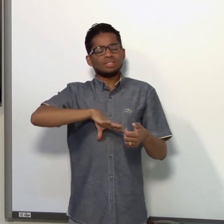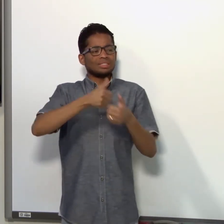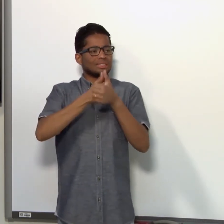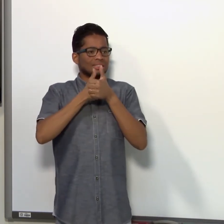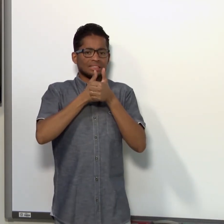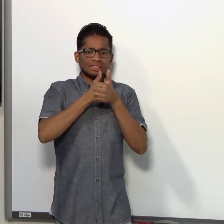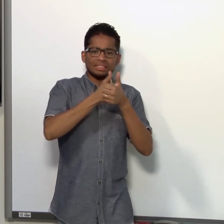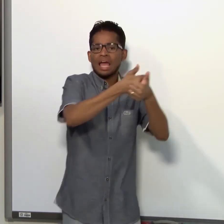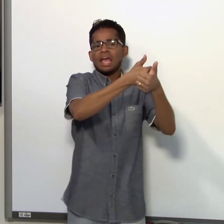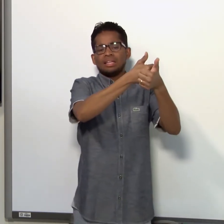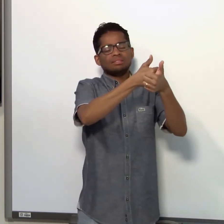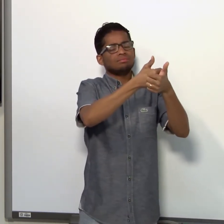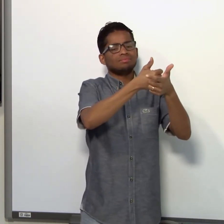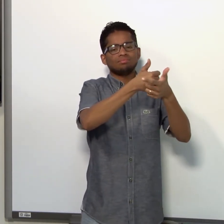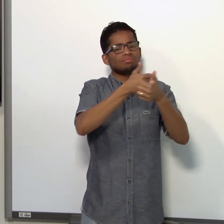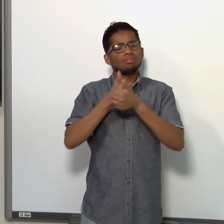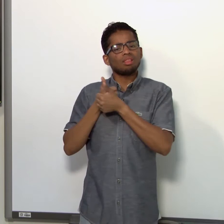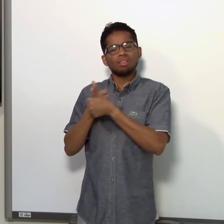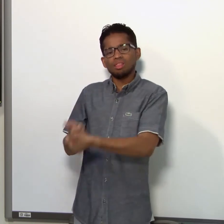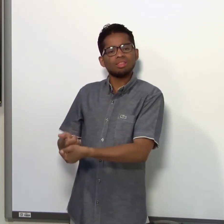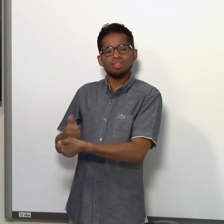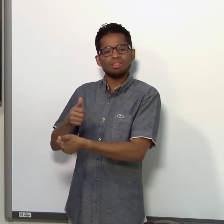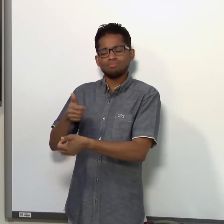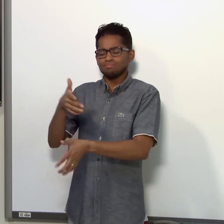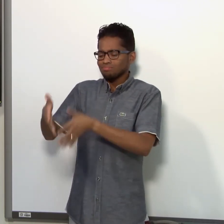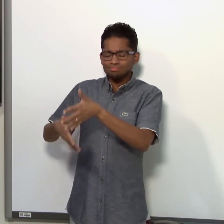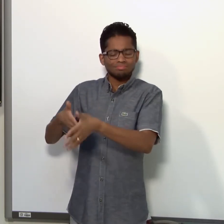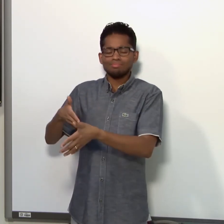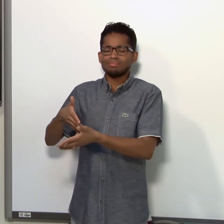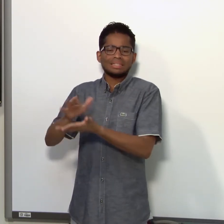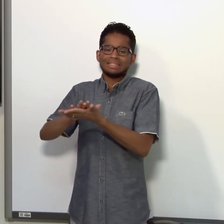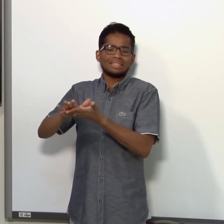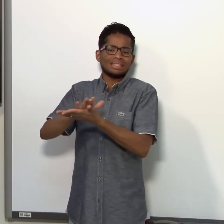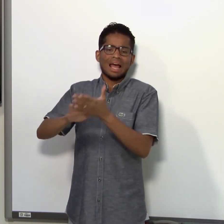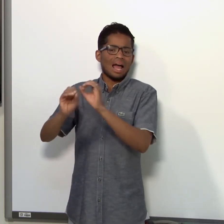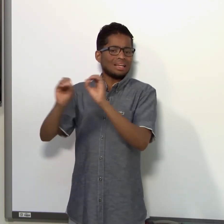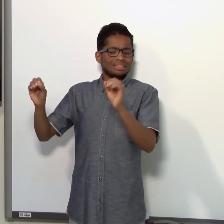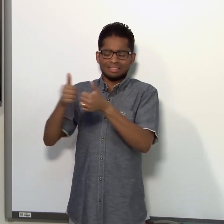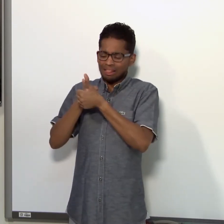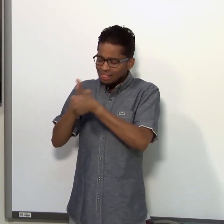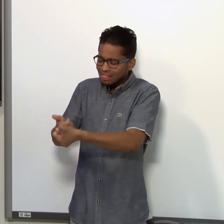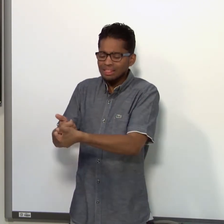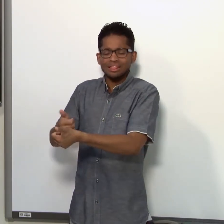os estudos se dão ainda através da língua do ouvinte, da língua portuguesa.